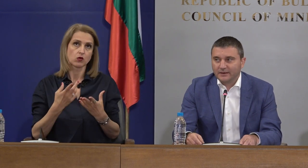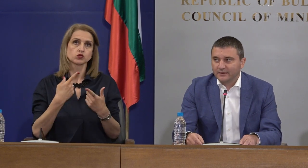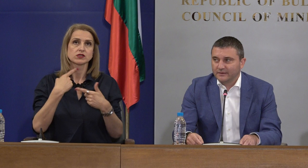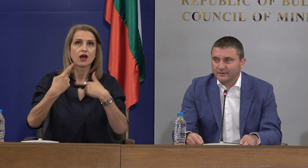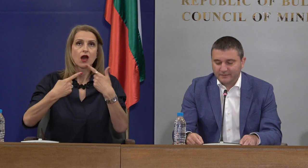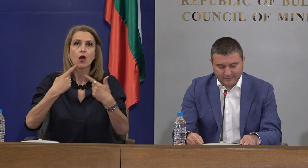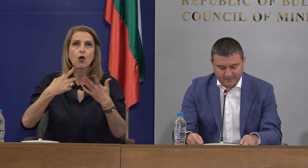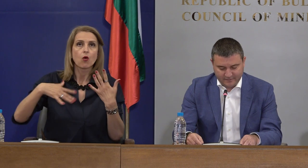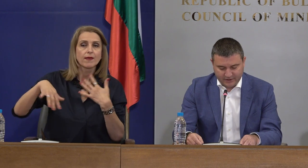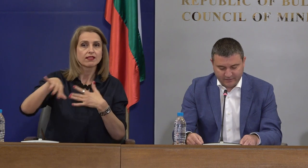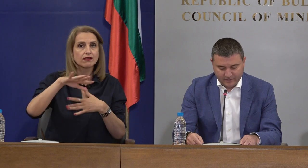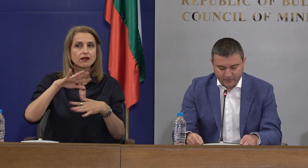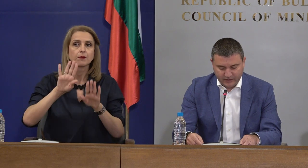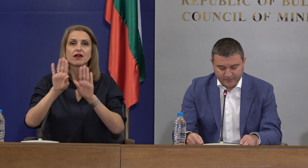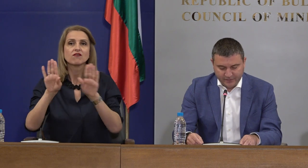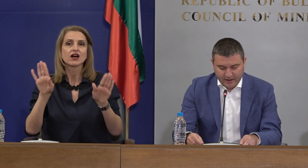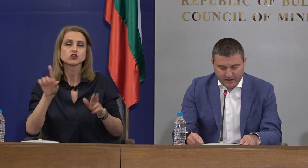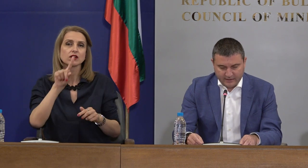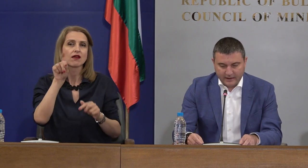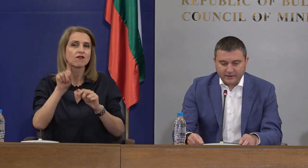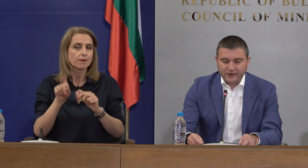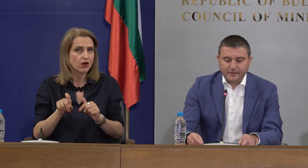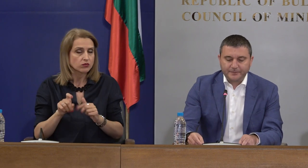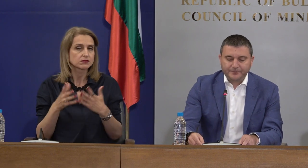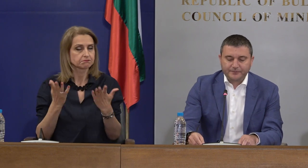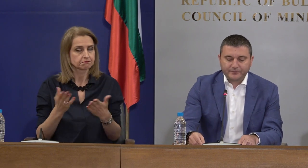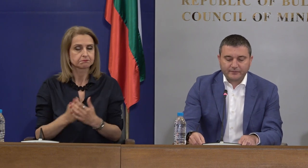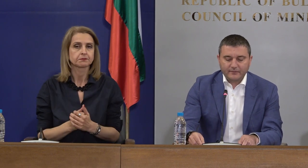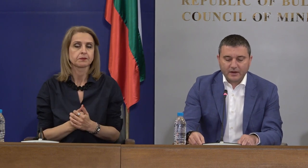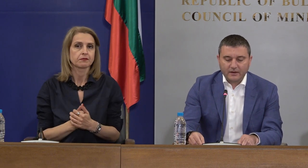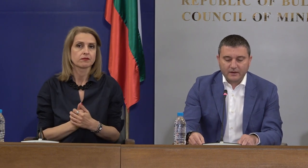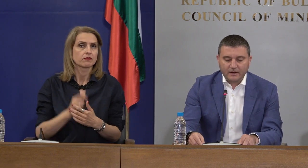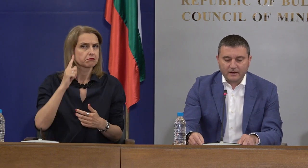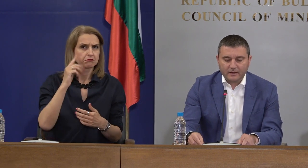коментираме вашите въпроси. Знаете, че